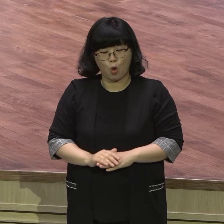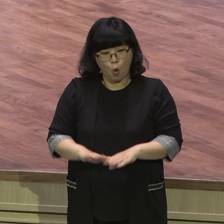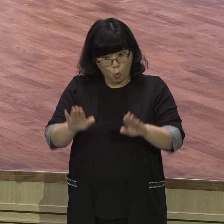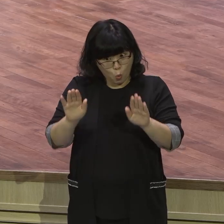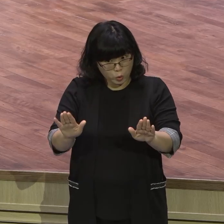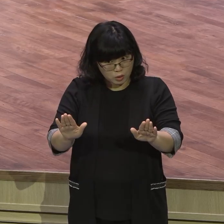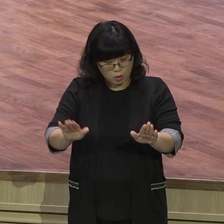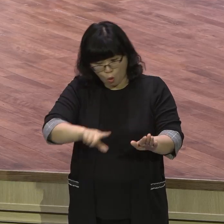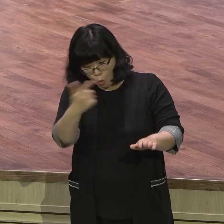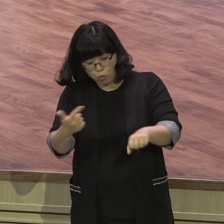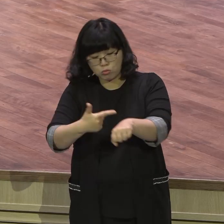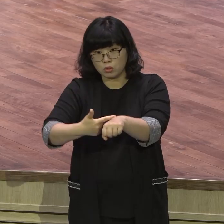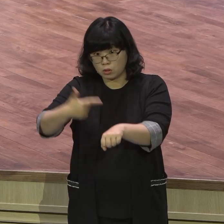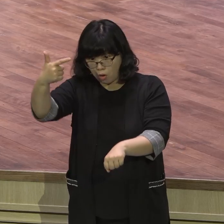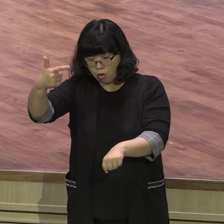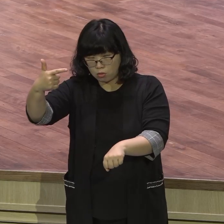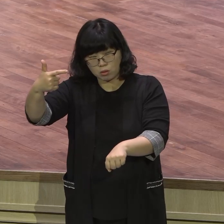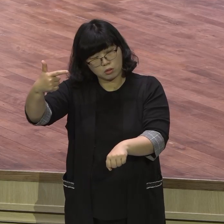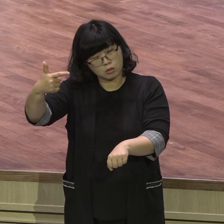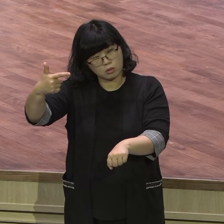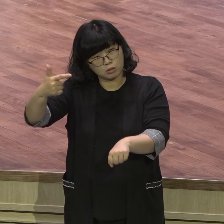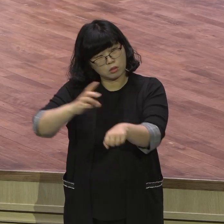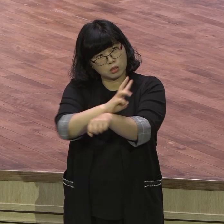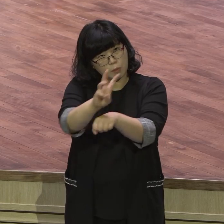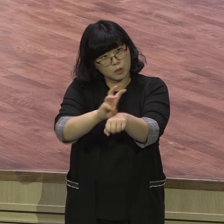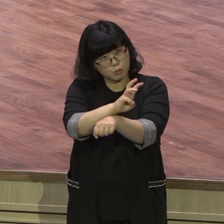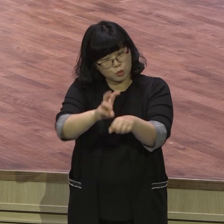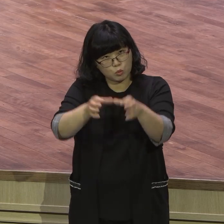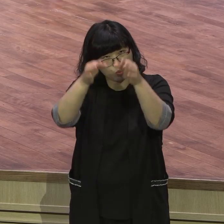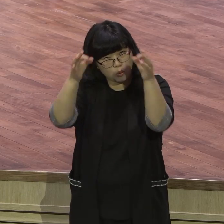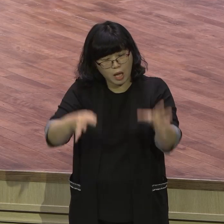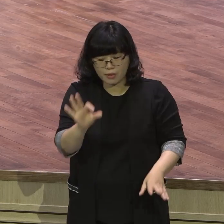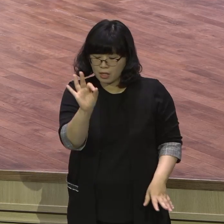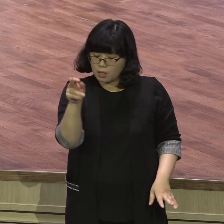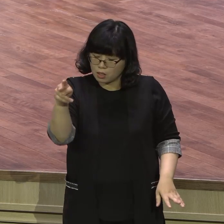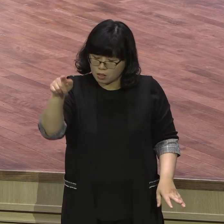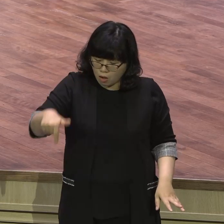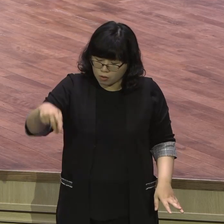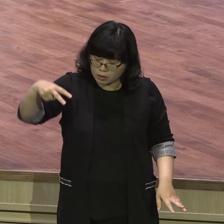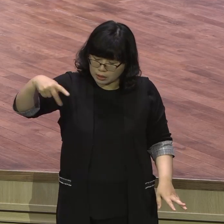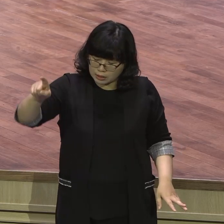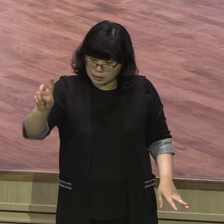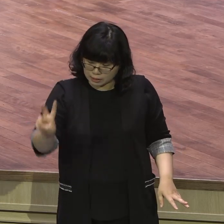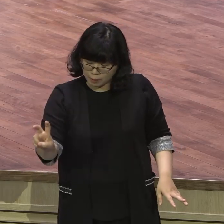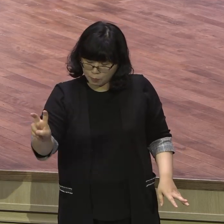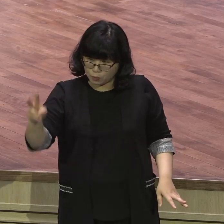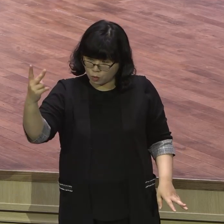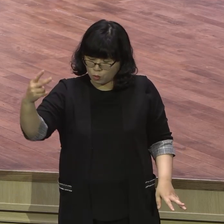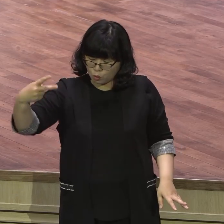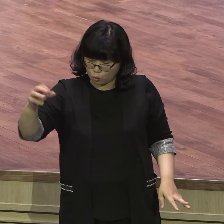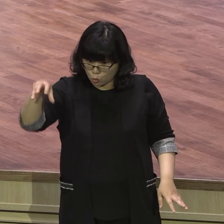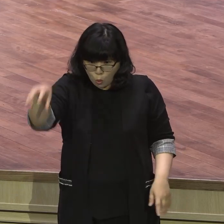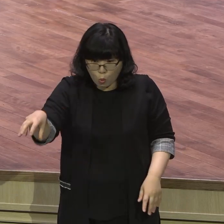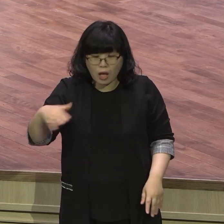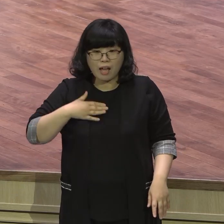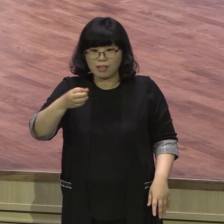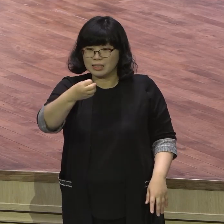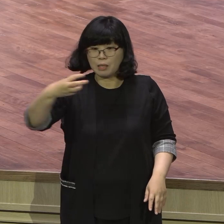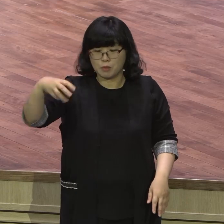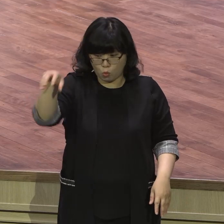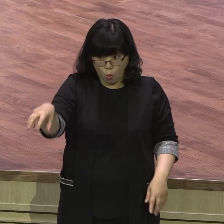있는 LG아트 센터에서 코로나19 퇴치 싯김구슬 지금